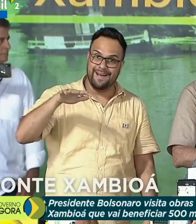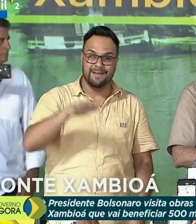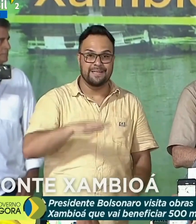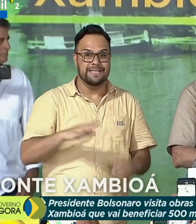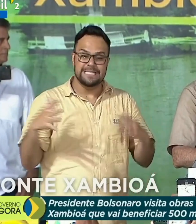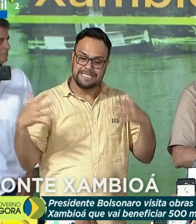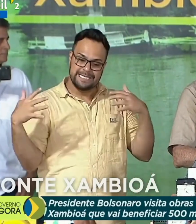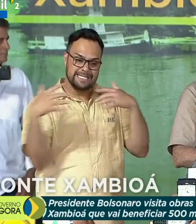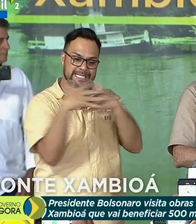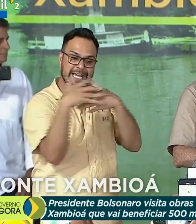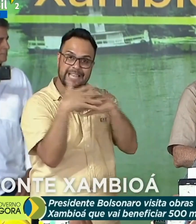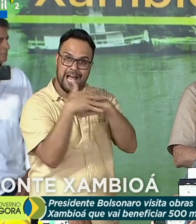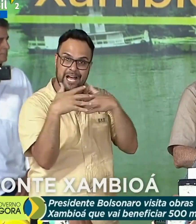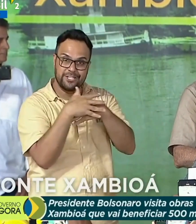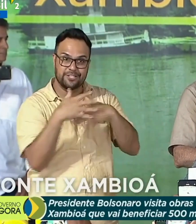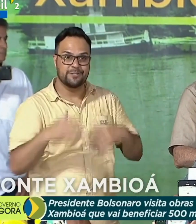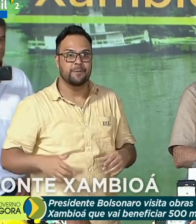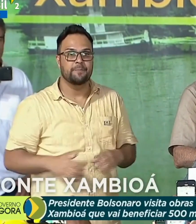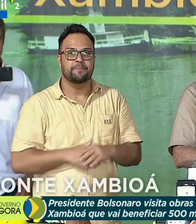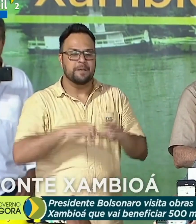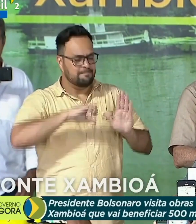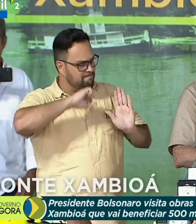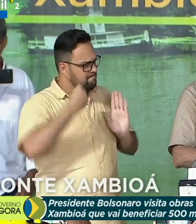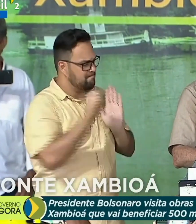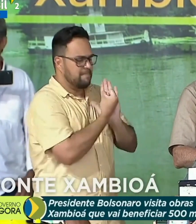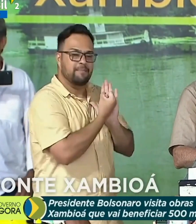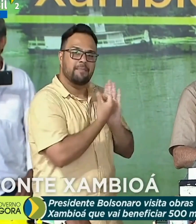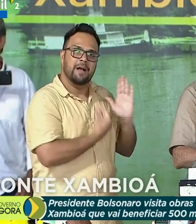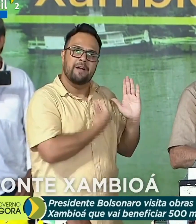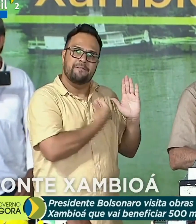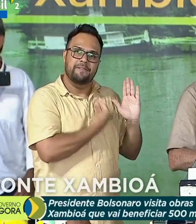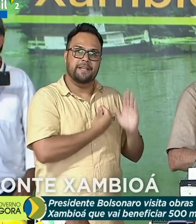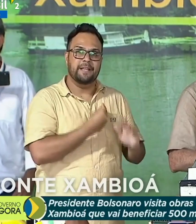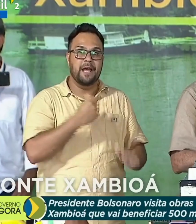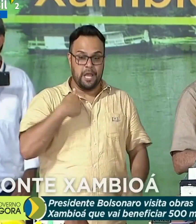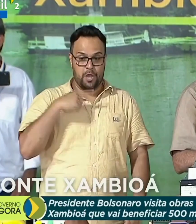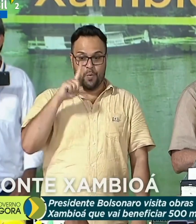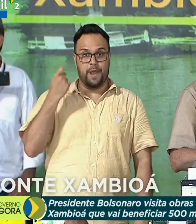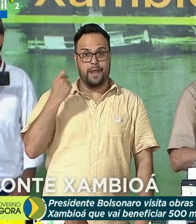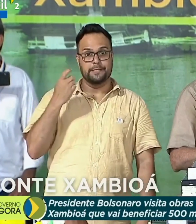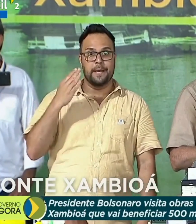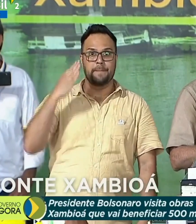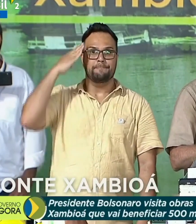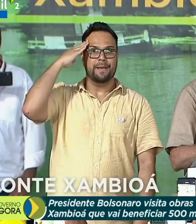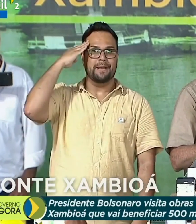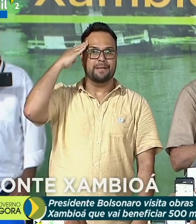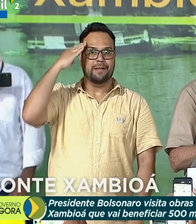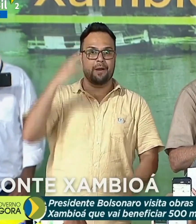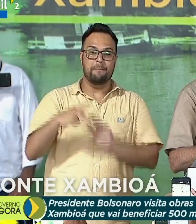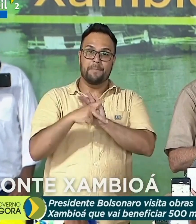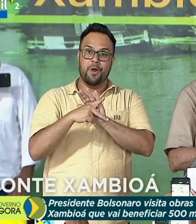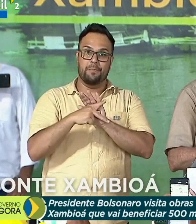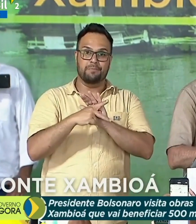Uma cidade, como eu disse, que marca a minha vida de militar do Exército Brasileiro.